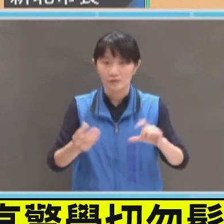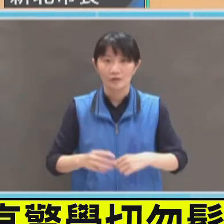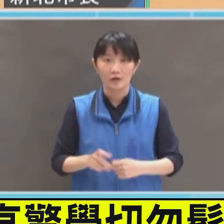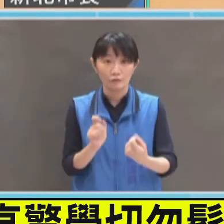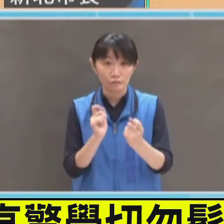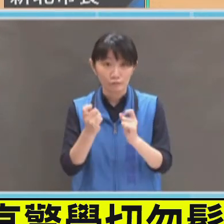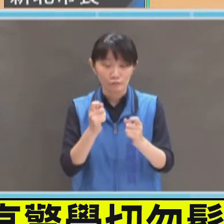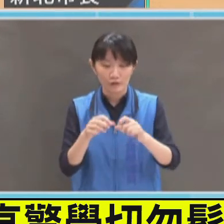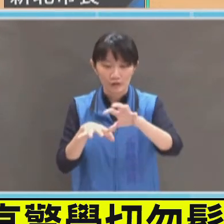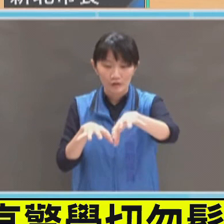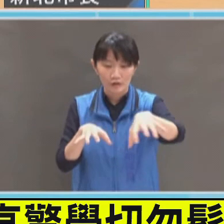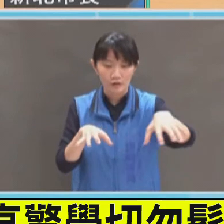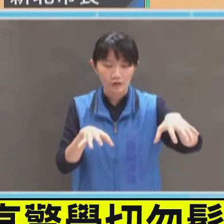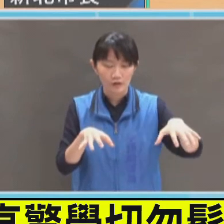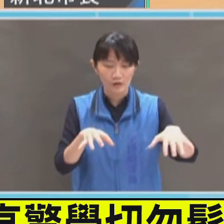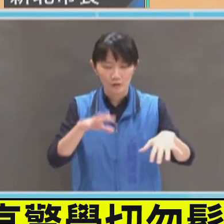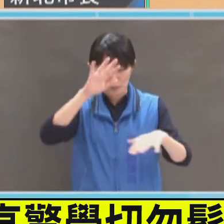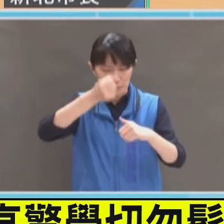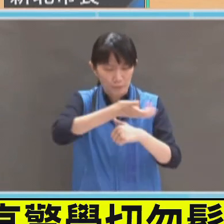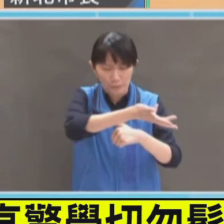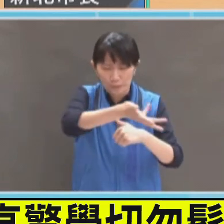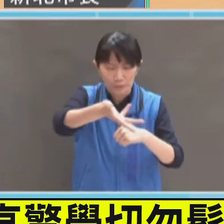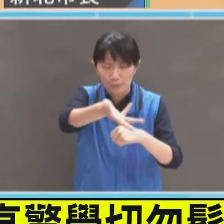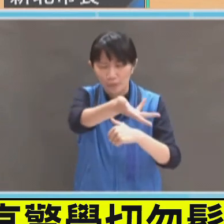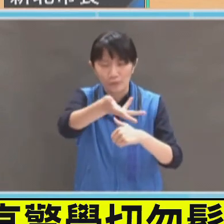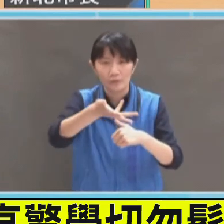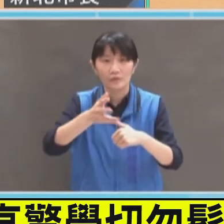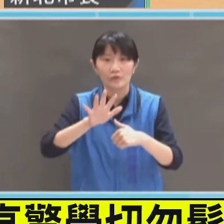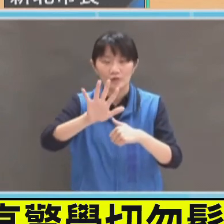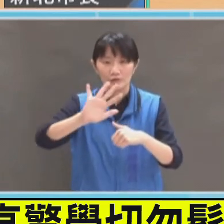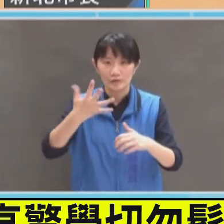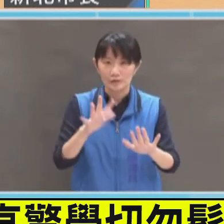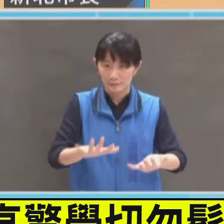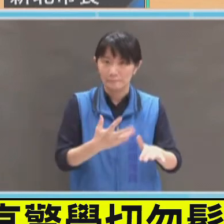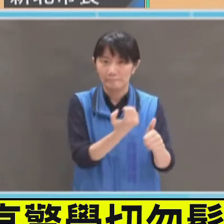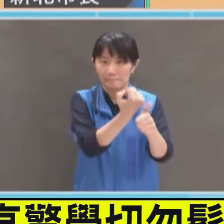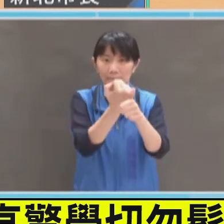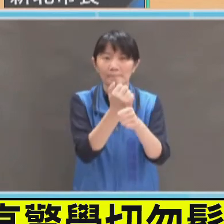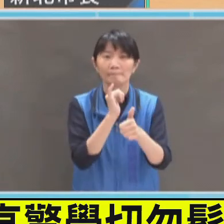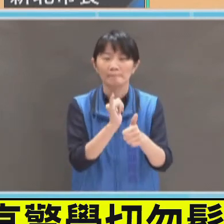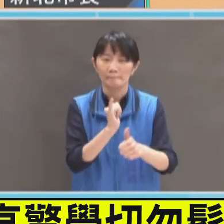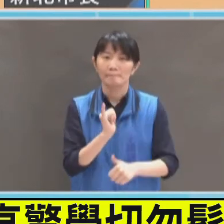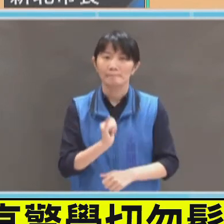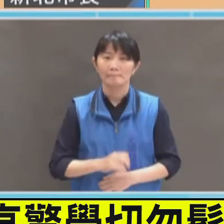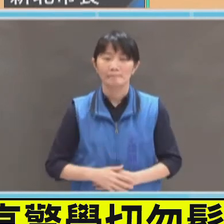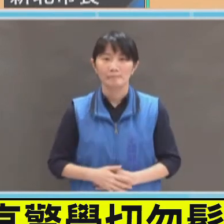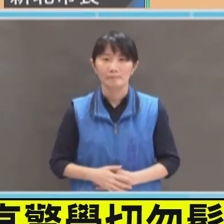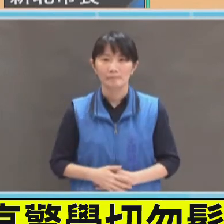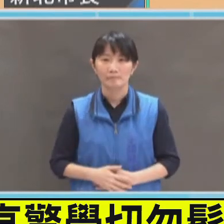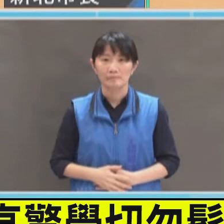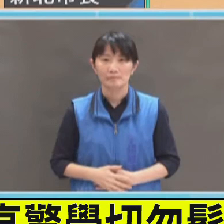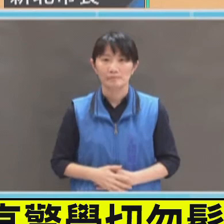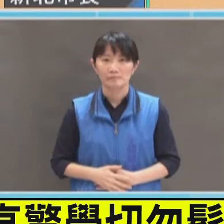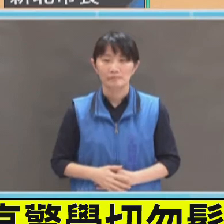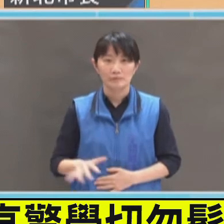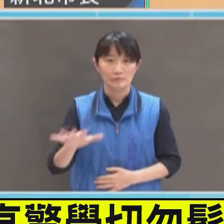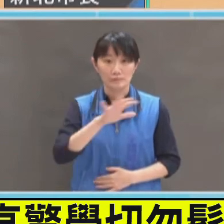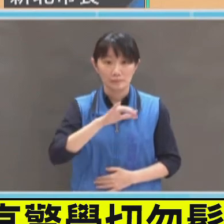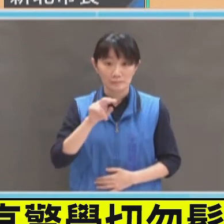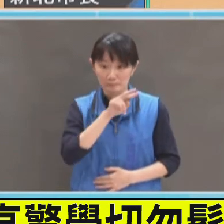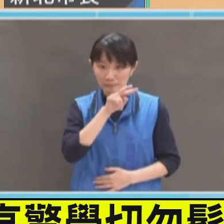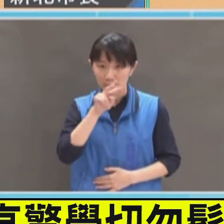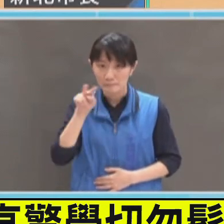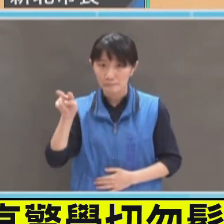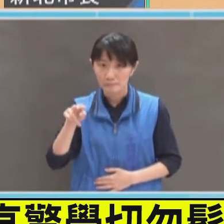个区域也受到一点波及，但是还在可控制的范围里面。所以我们这个总体的疫情的发